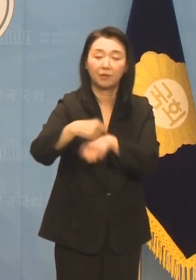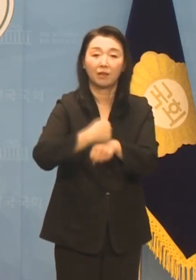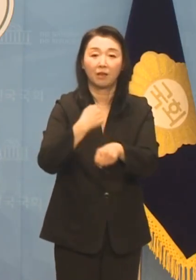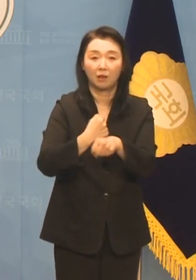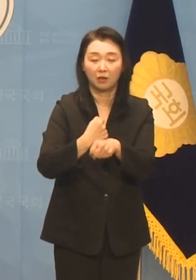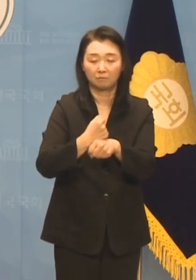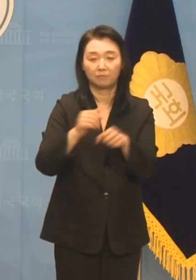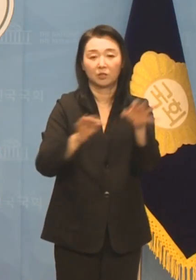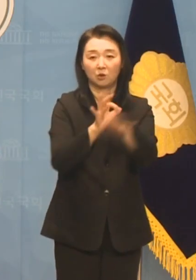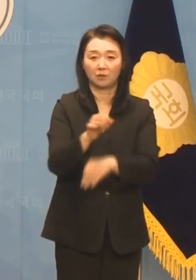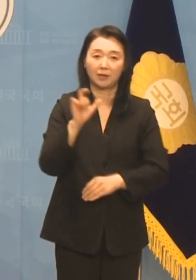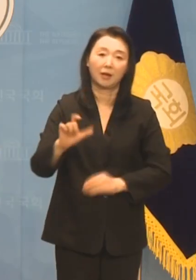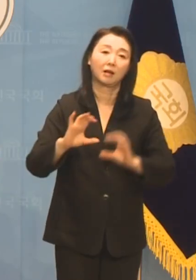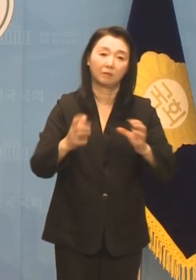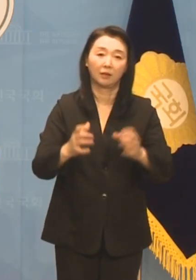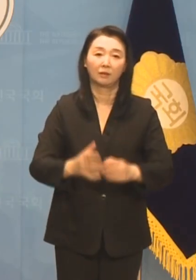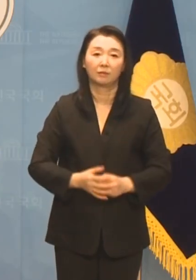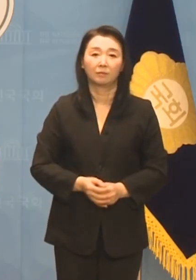강국,